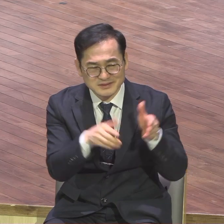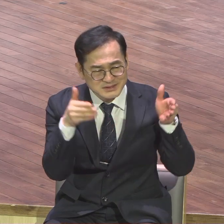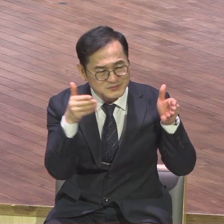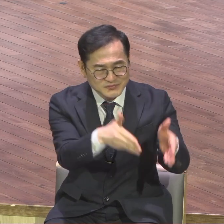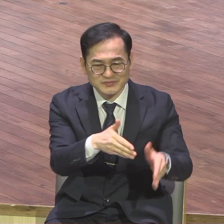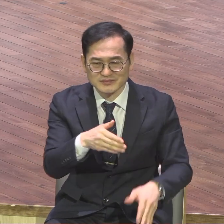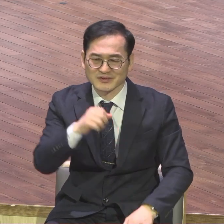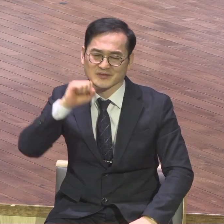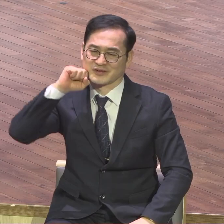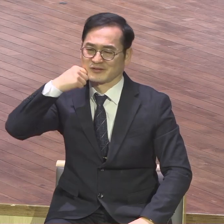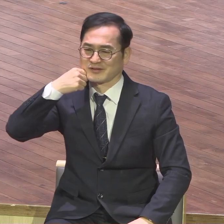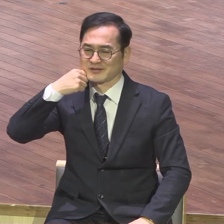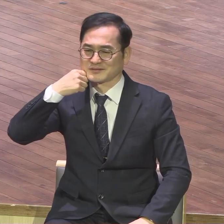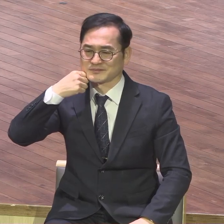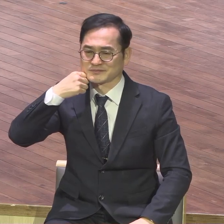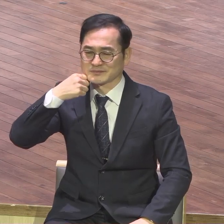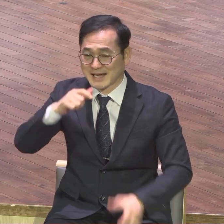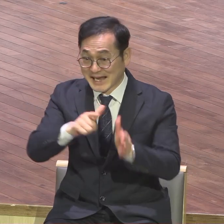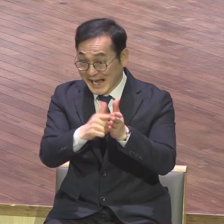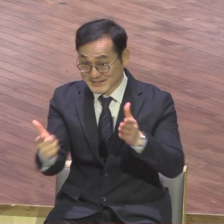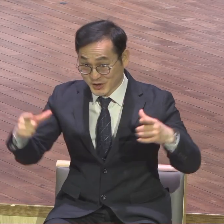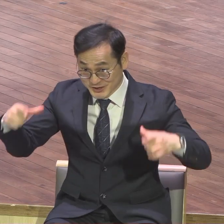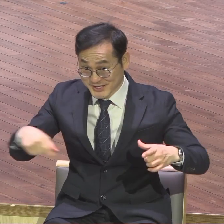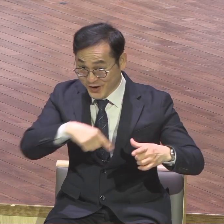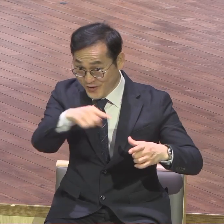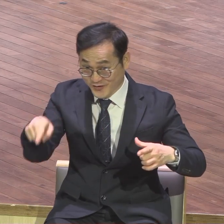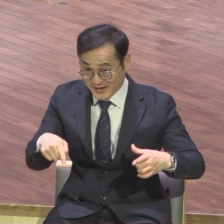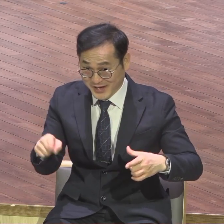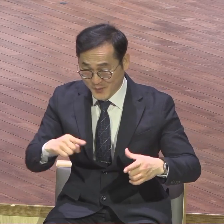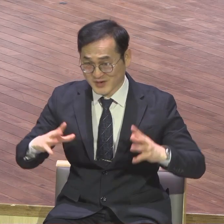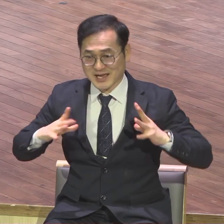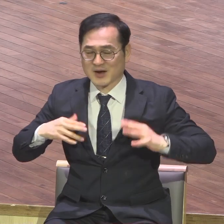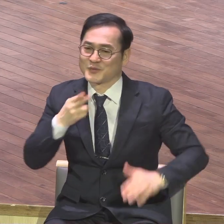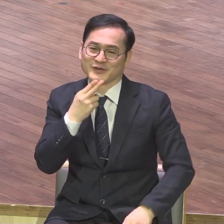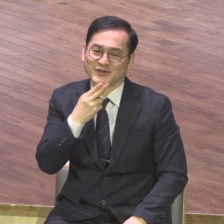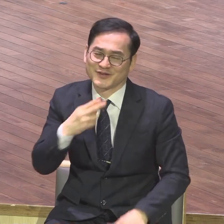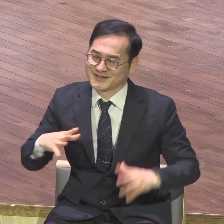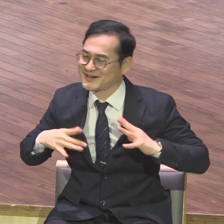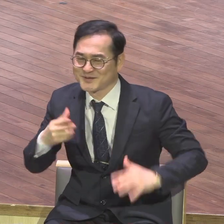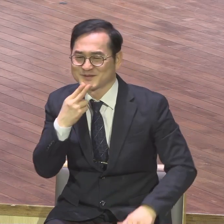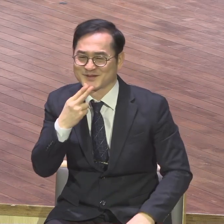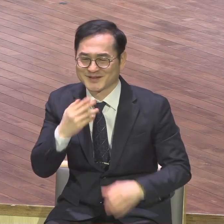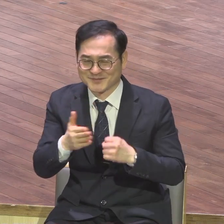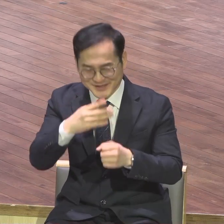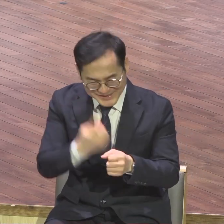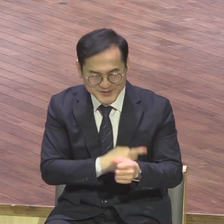그래서 강서 지역에 사는 분들은 일단 유리한 줄 믿으시기 바랍니다.